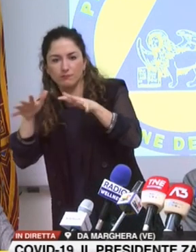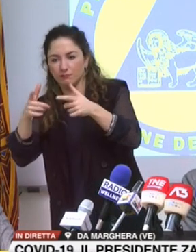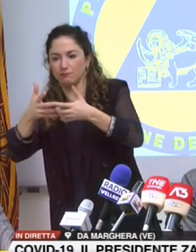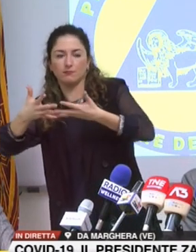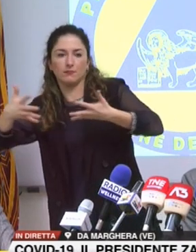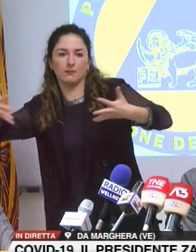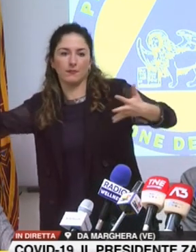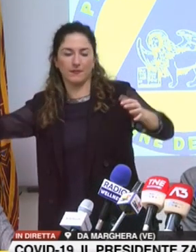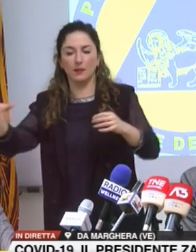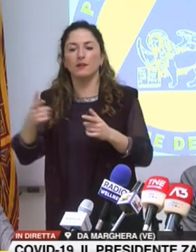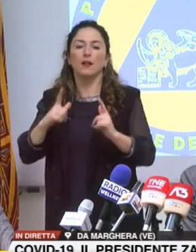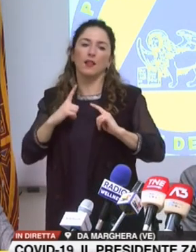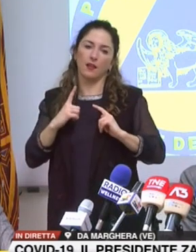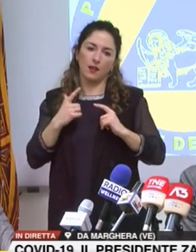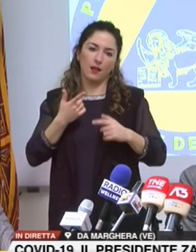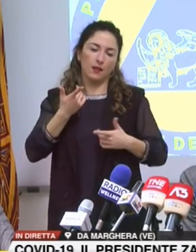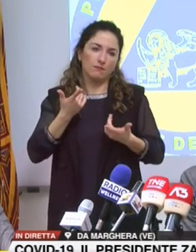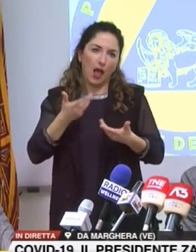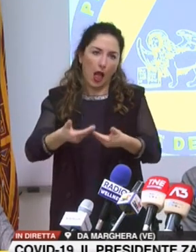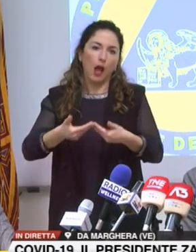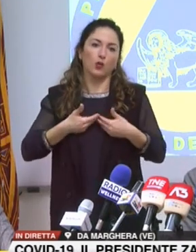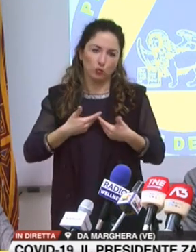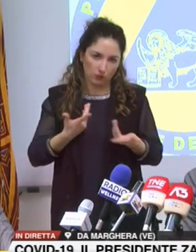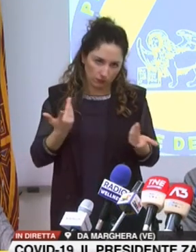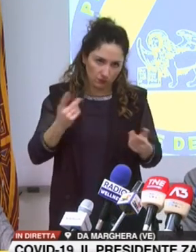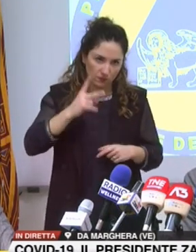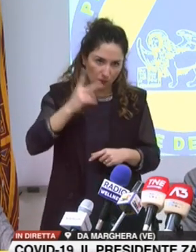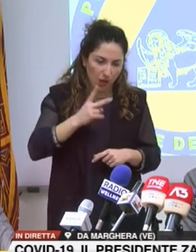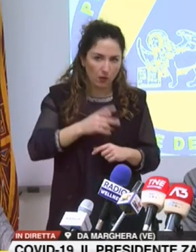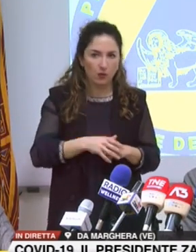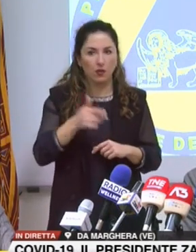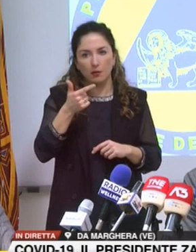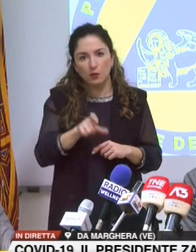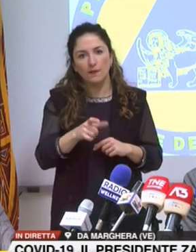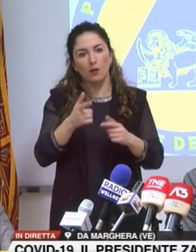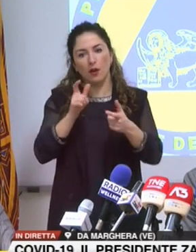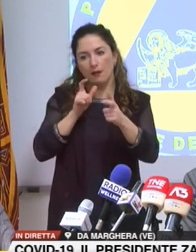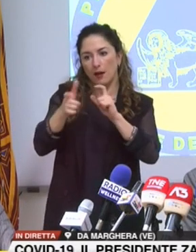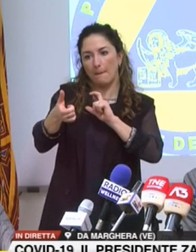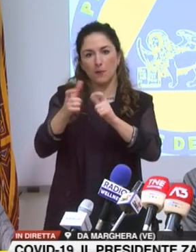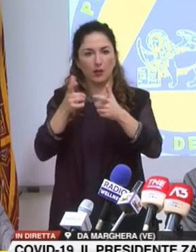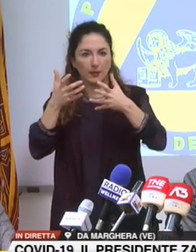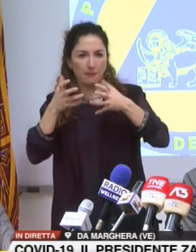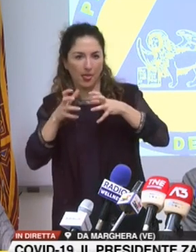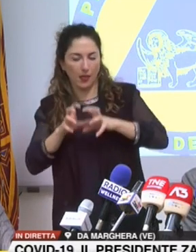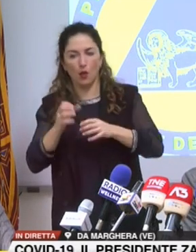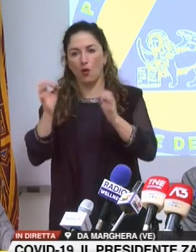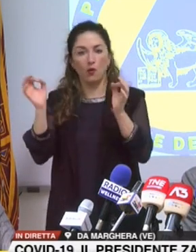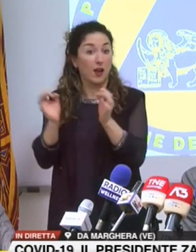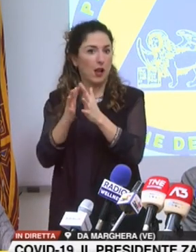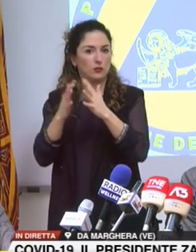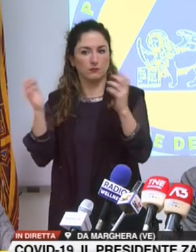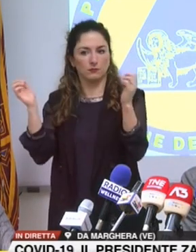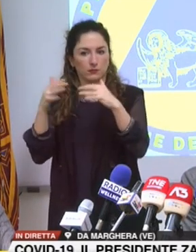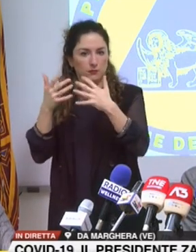po' ci ha aiutato, e questo è innegabile, no? Cioè, è innegabile perché dove i rapporti si affievoliscono e l'occasione di assembramenti si